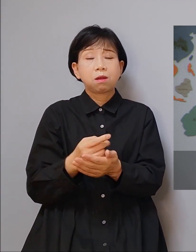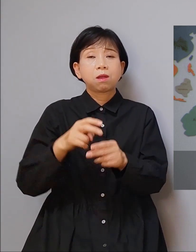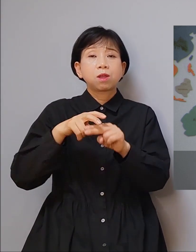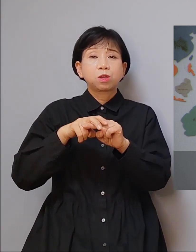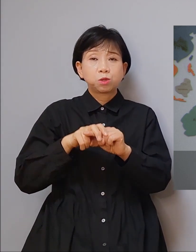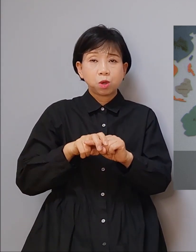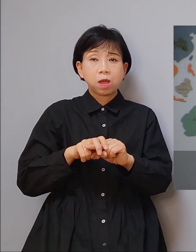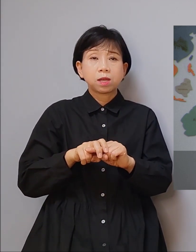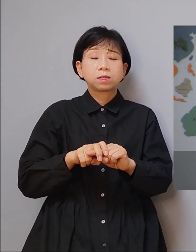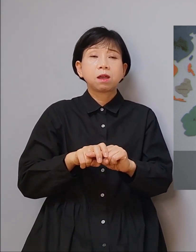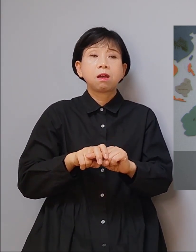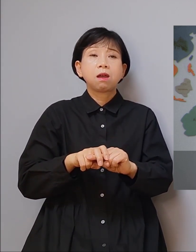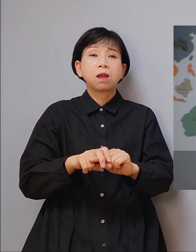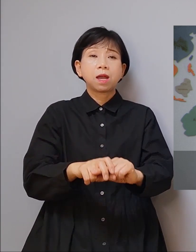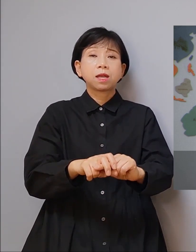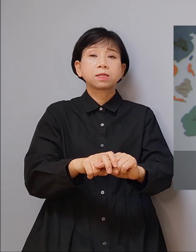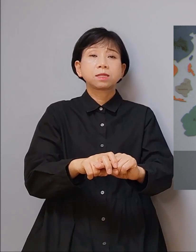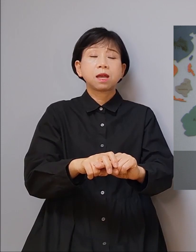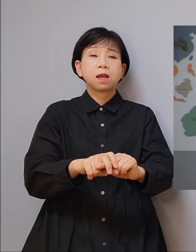오셔서